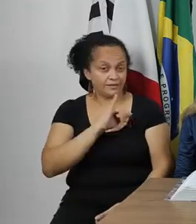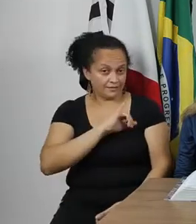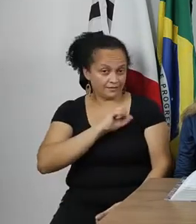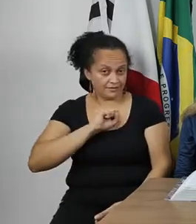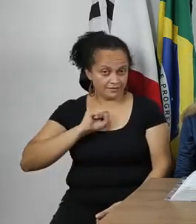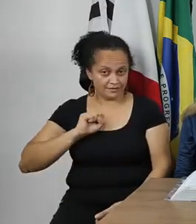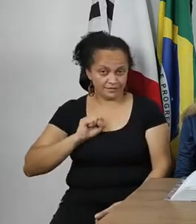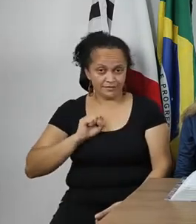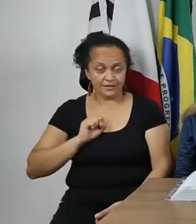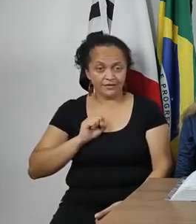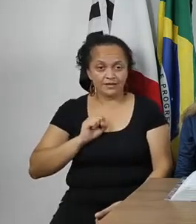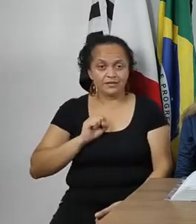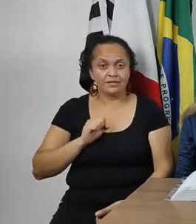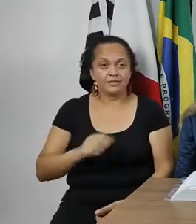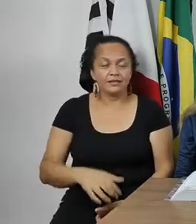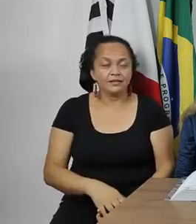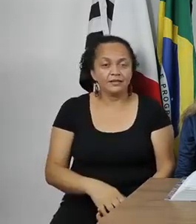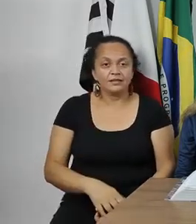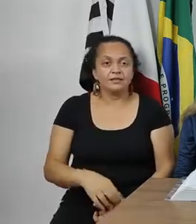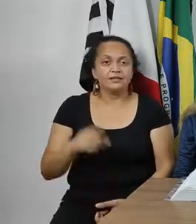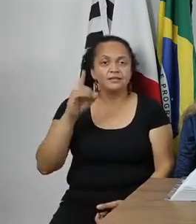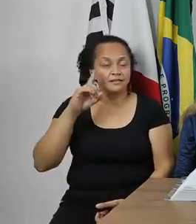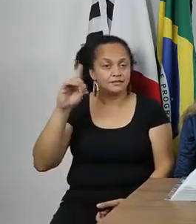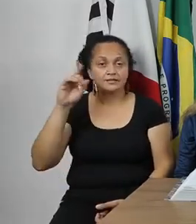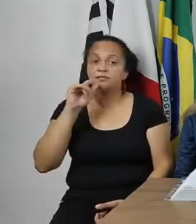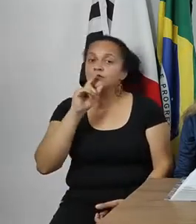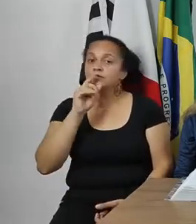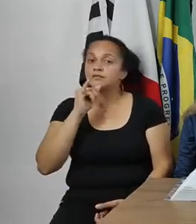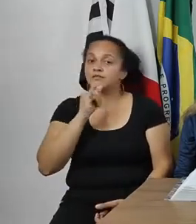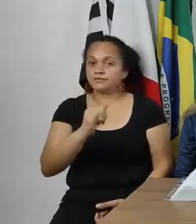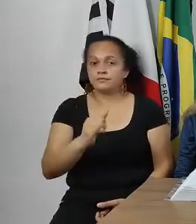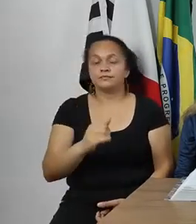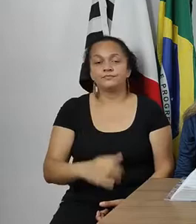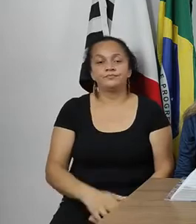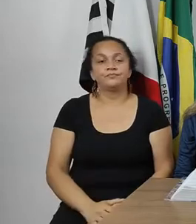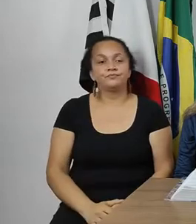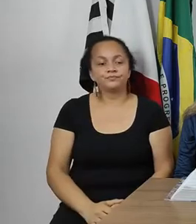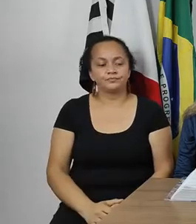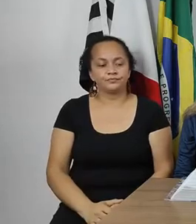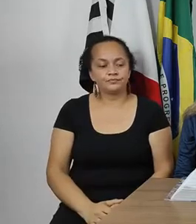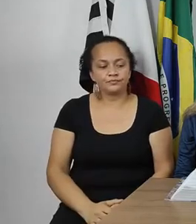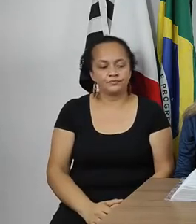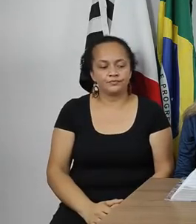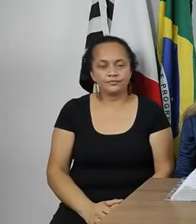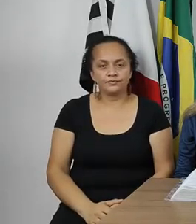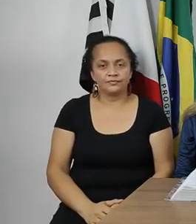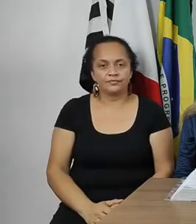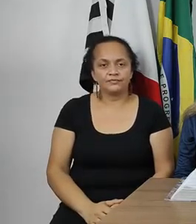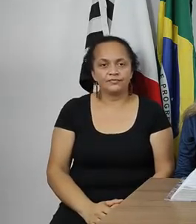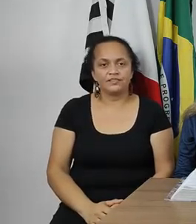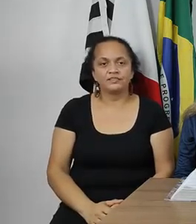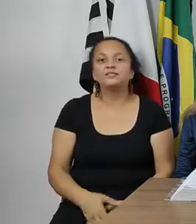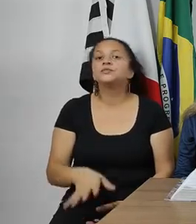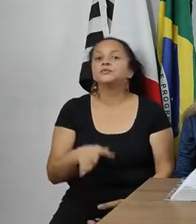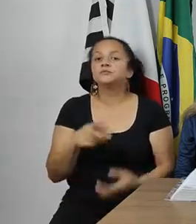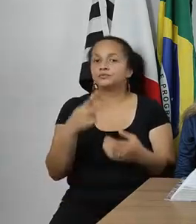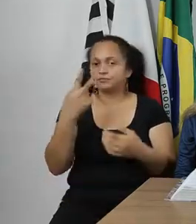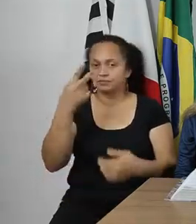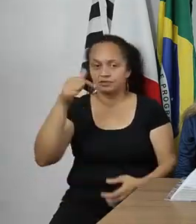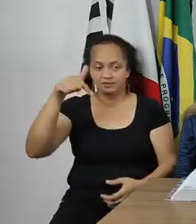resposta a Deus, falou no versículo 27. Mas eu conheço